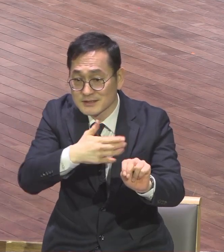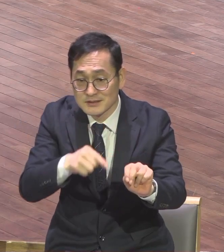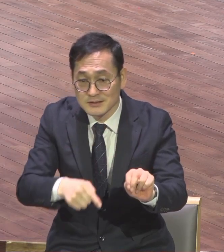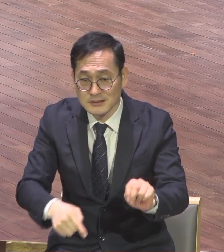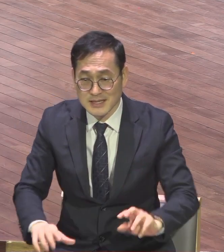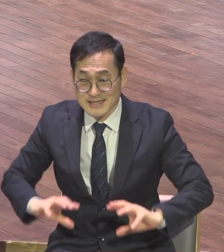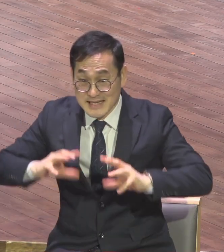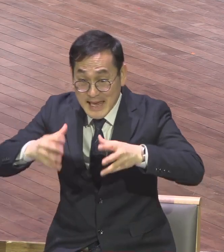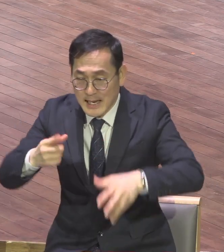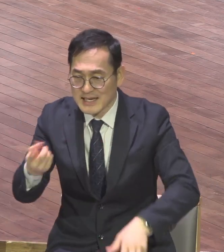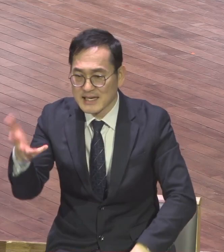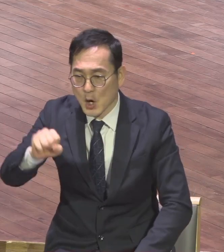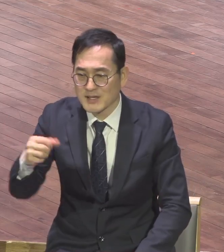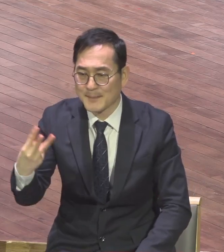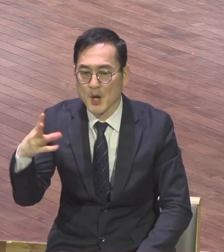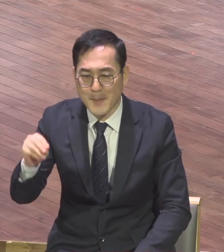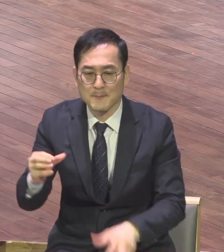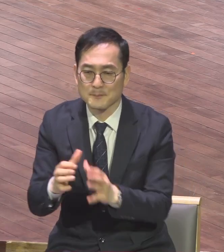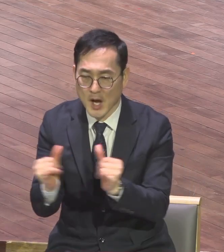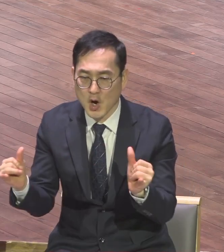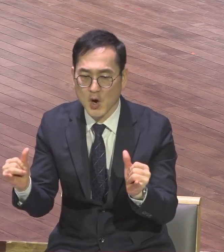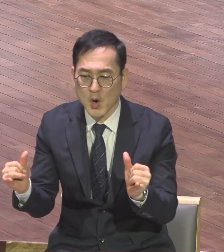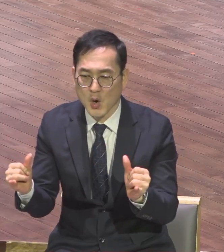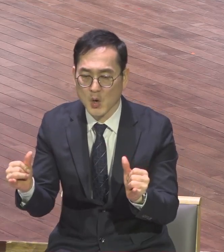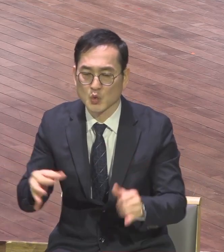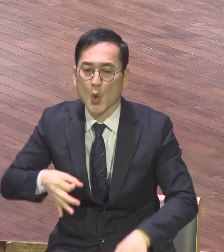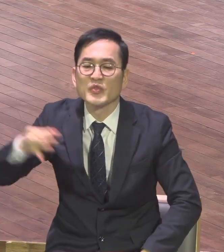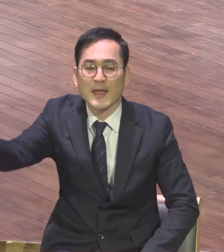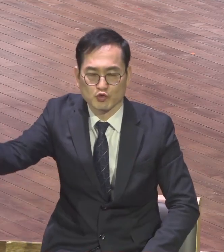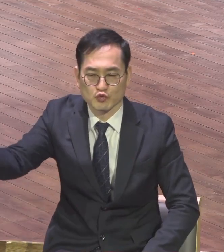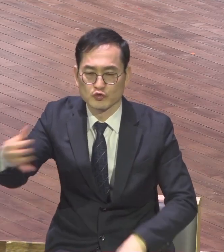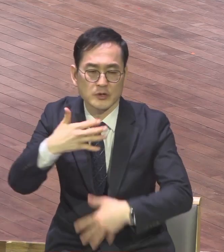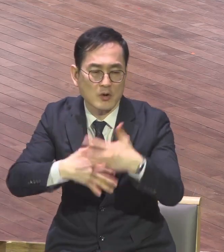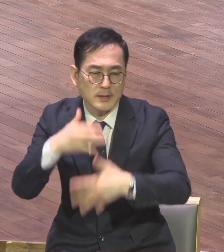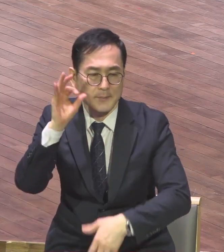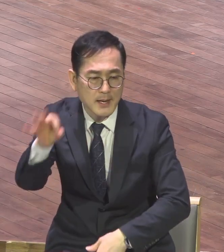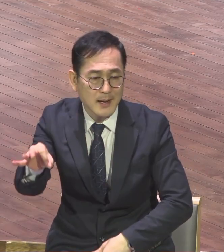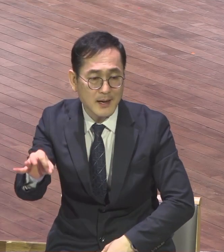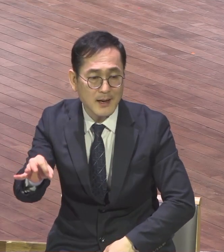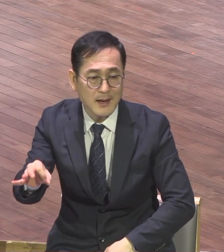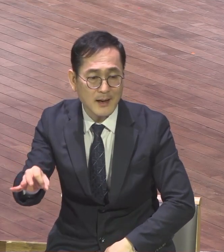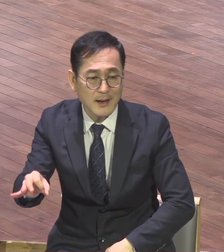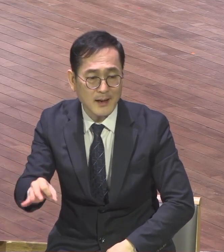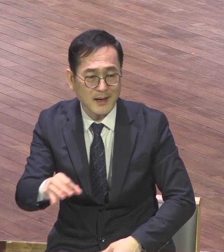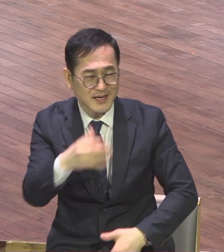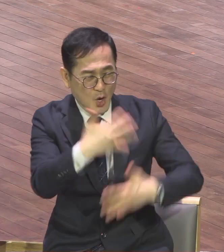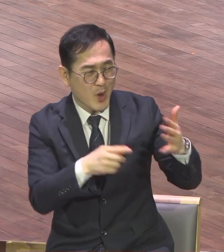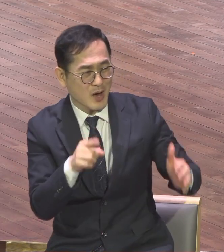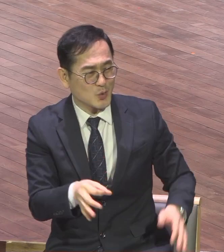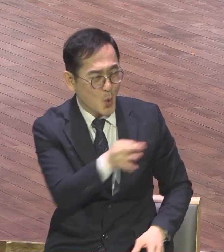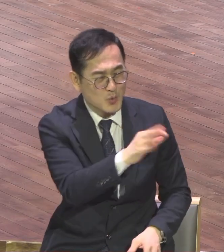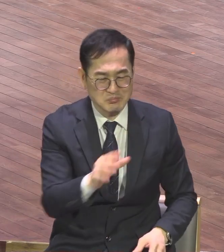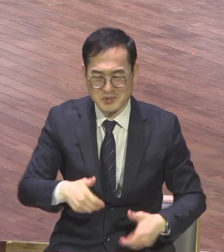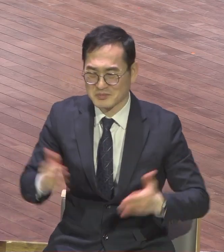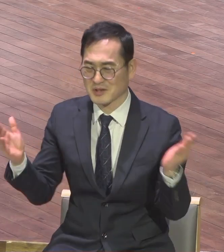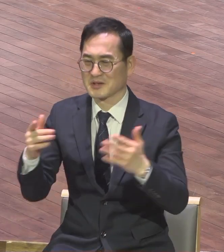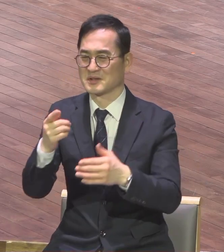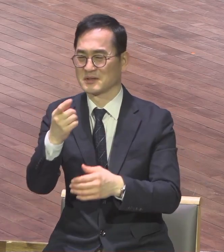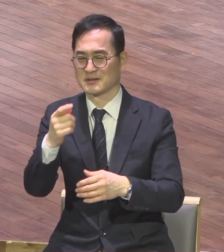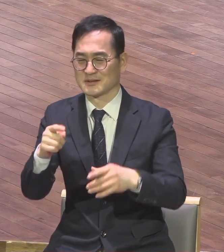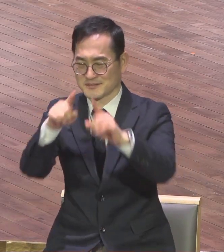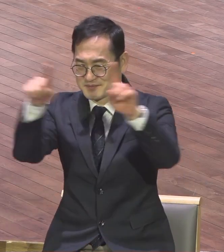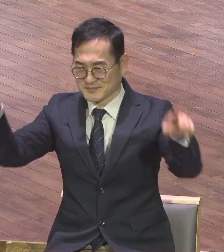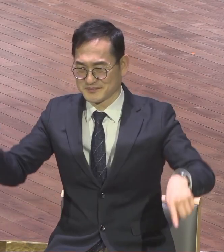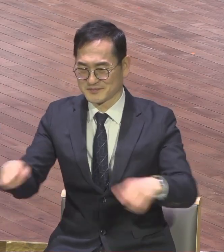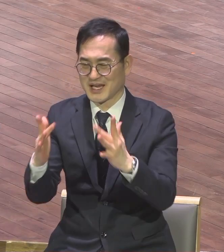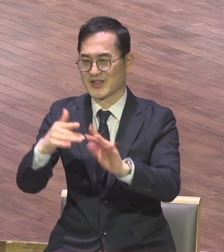3천만 명의 유료 회원, 유튜브는 무료 회원이 많지만 넷플릭스는 전부 다 유료 회원이거든요. 시가총액 약